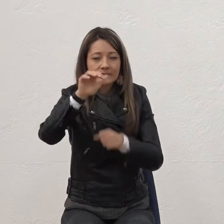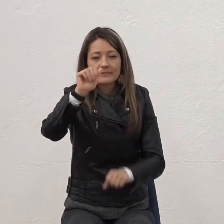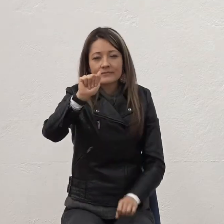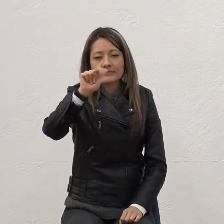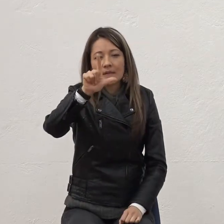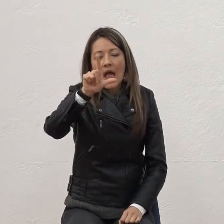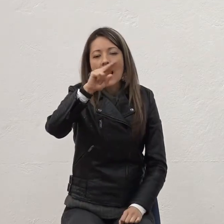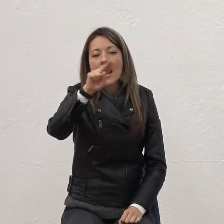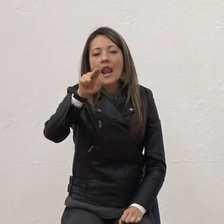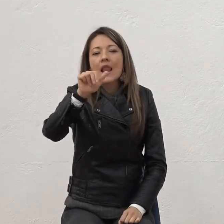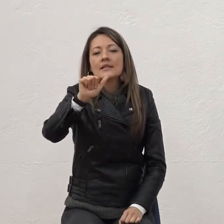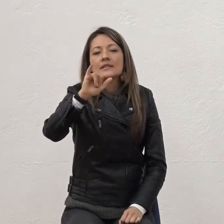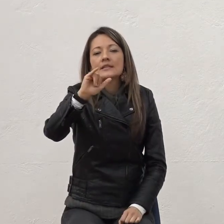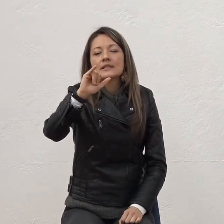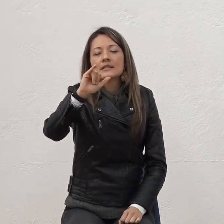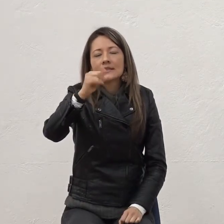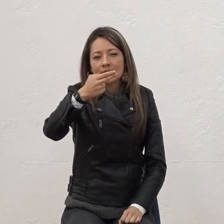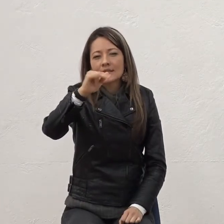Alzheimer espiritual.